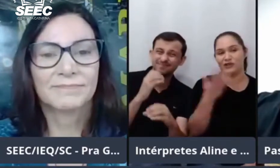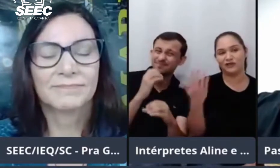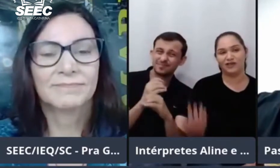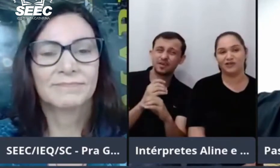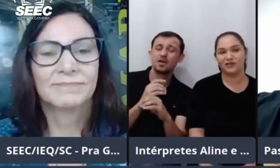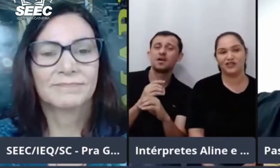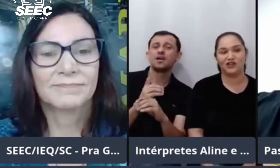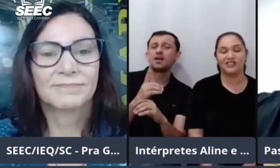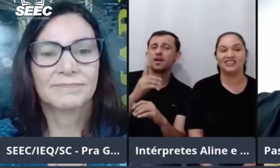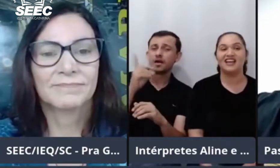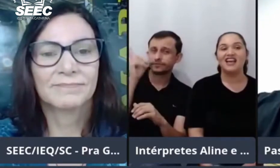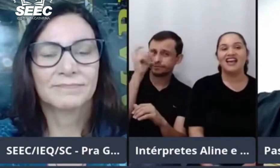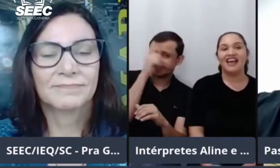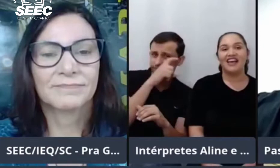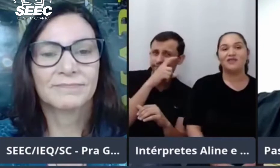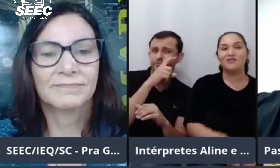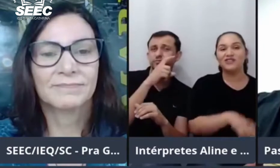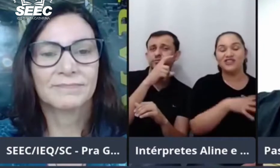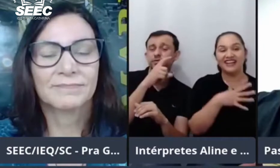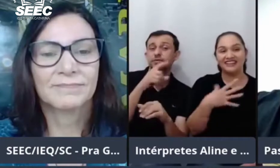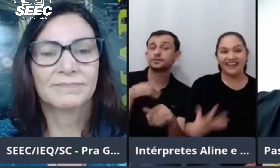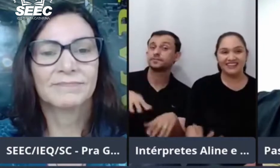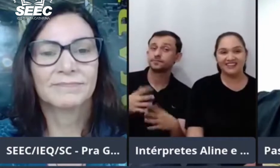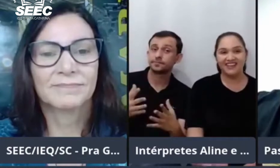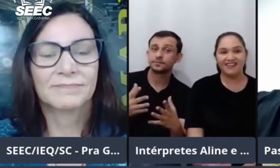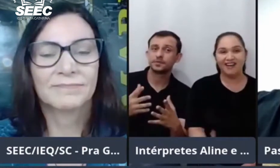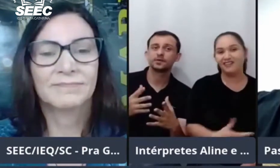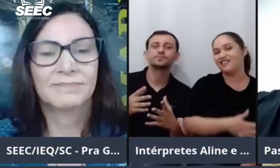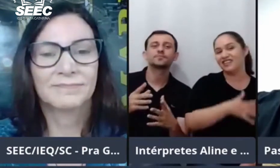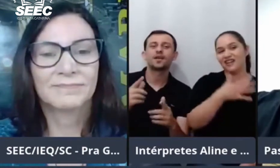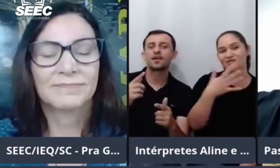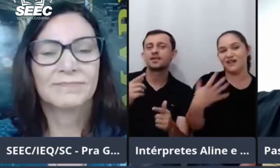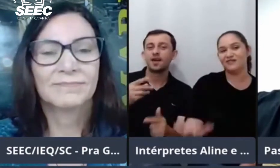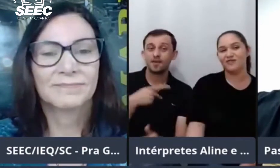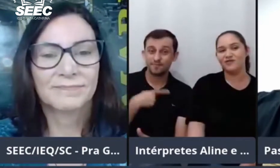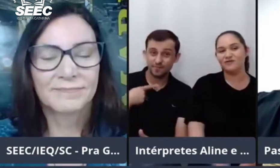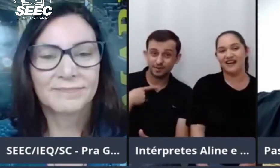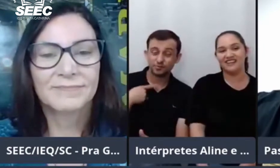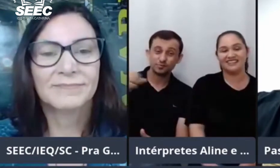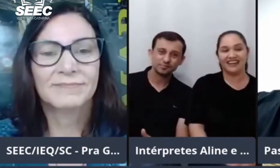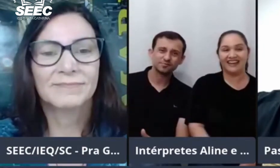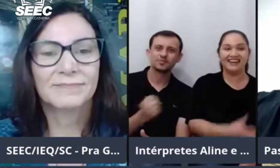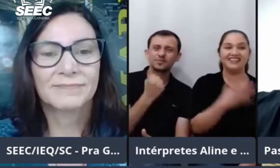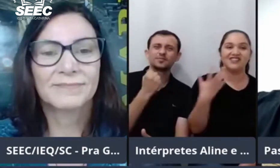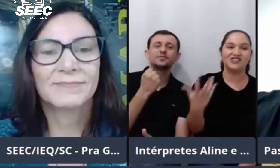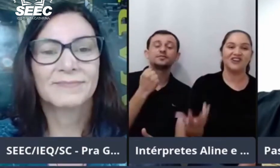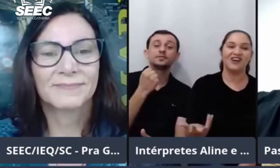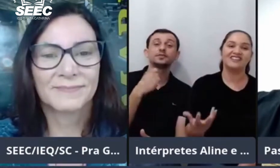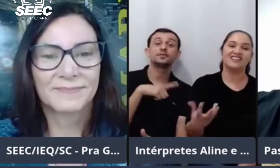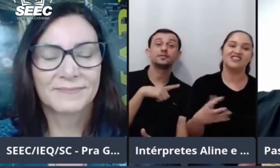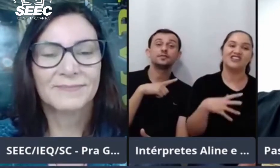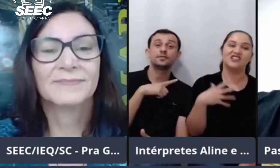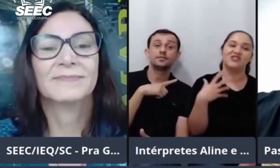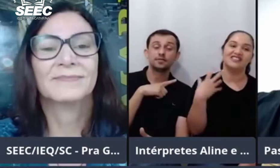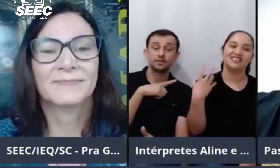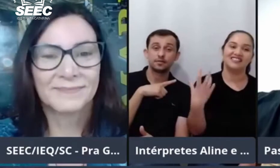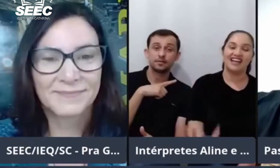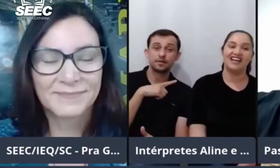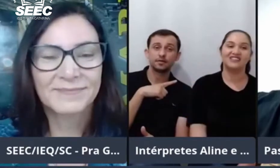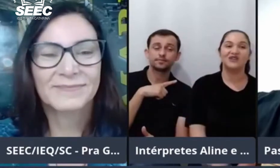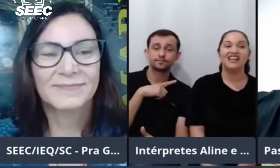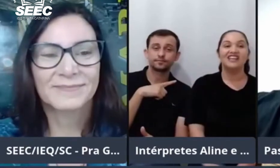o pastor Rony, a pastora Joyce, como eles já têm também o Egon, eles já sabiam a língua muito mais antes de nós, né, eles já tinham